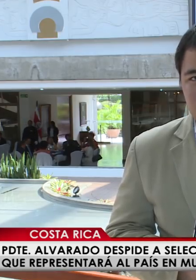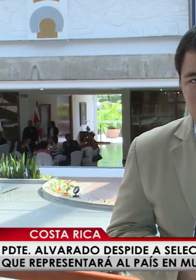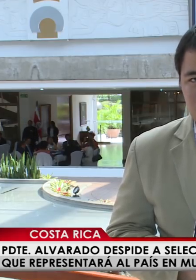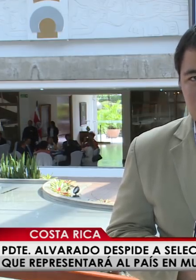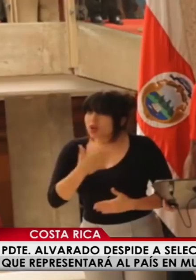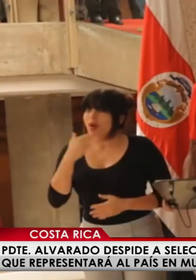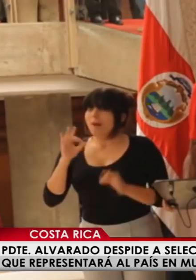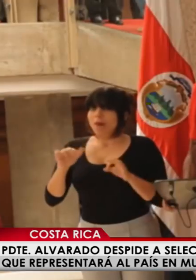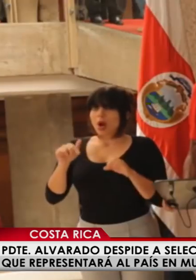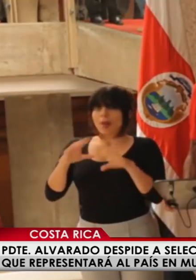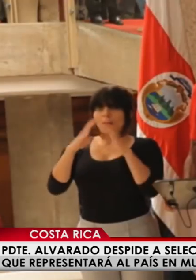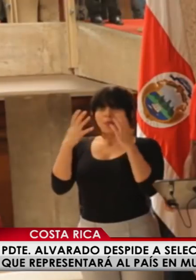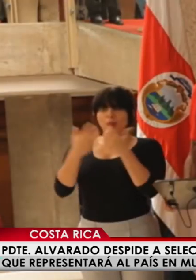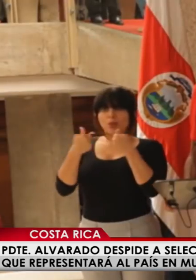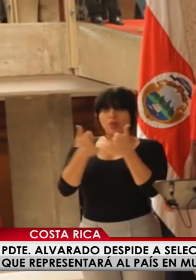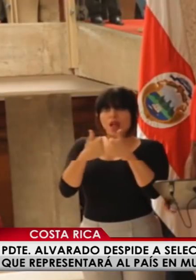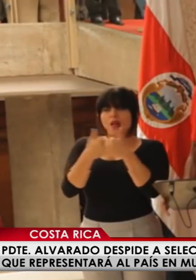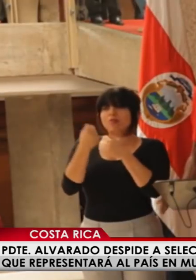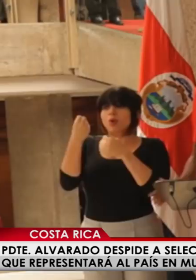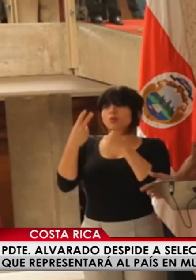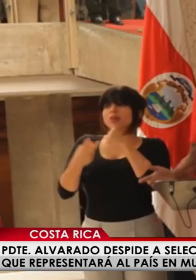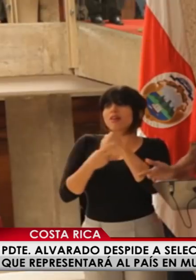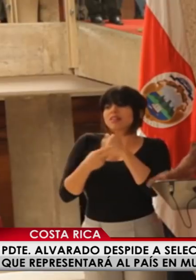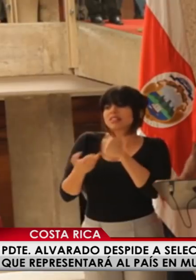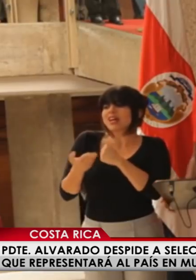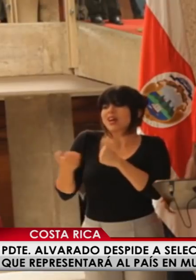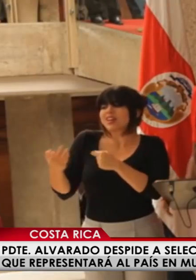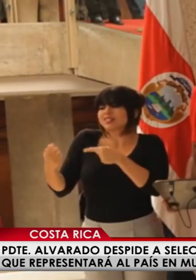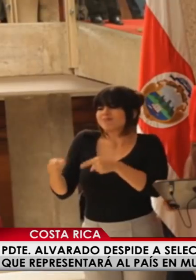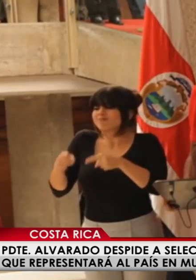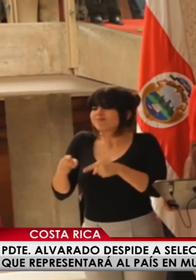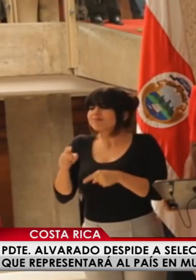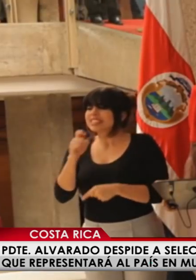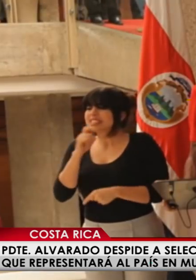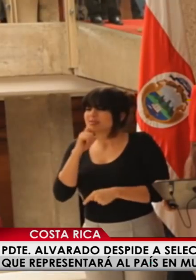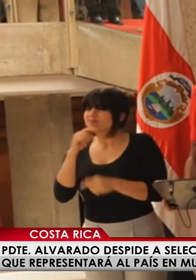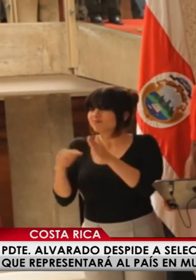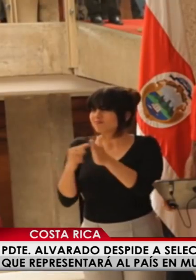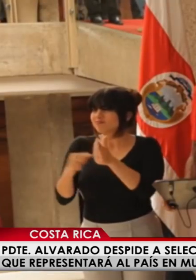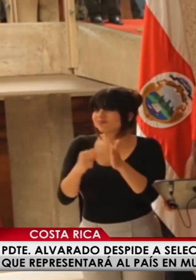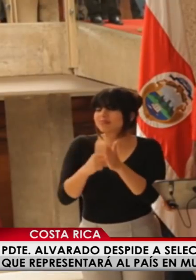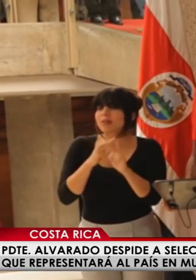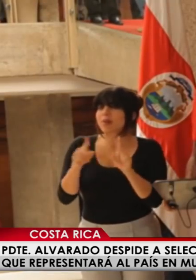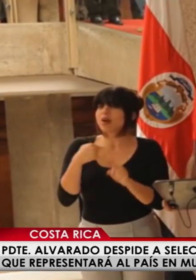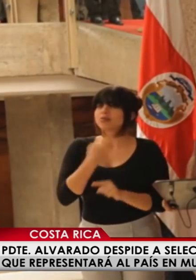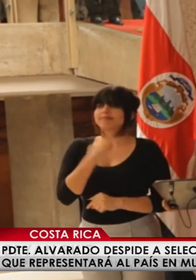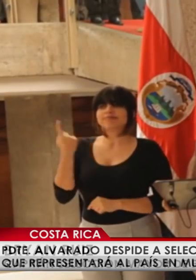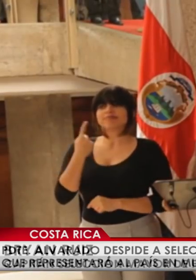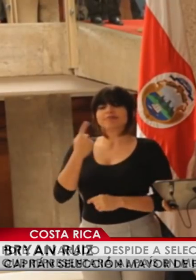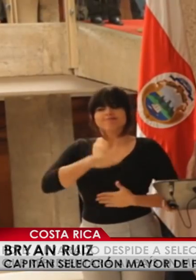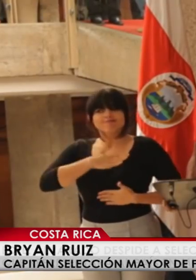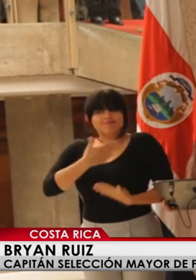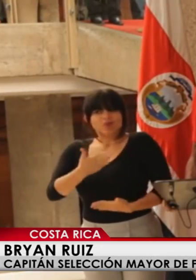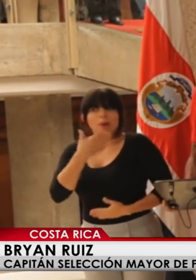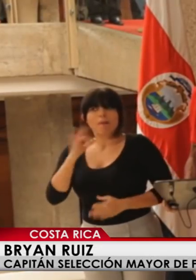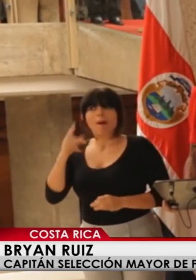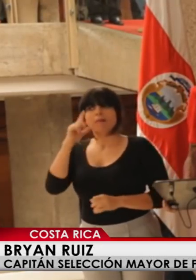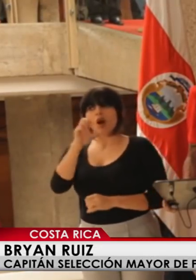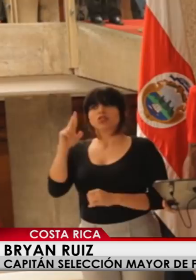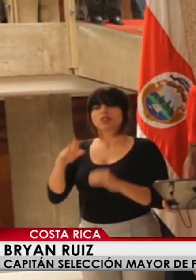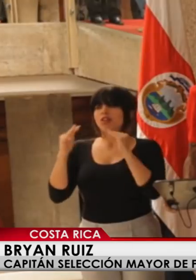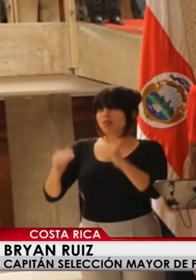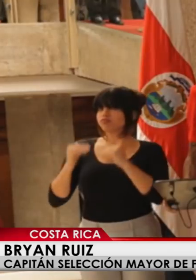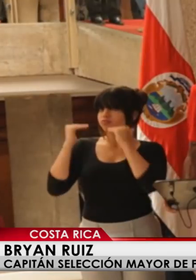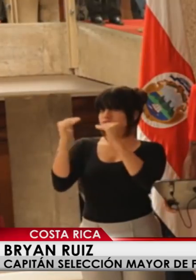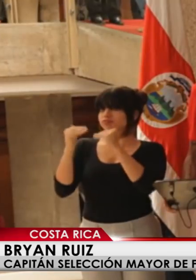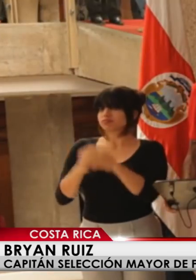Ruiz. En que muchas veces las cosas se nos han puesto difíciles de alguna manera y nosotros siempre hemos dado lo mejor para dejar el nombre de Costa Rica en